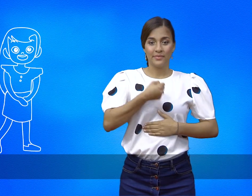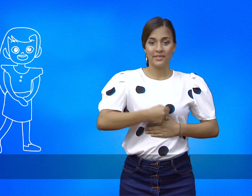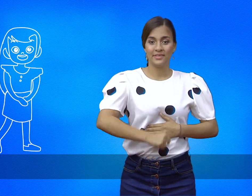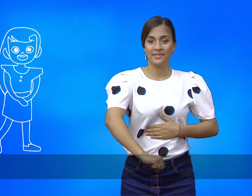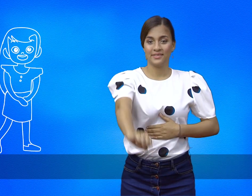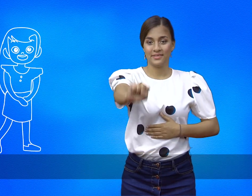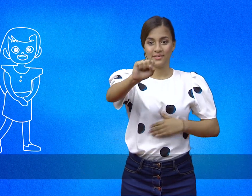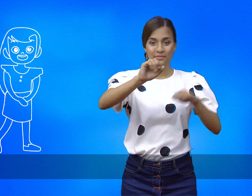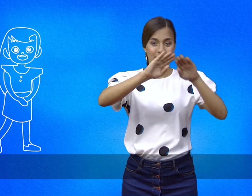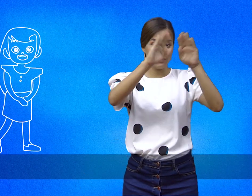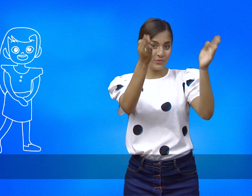Hija.